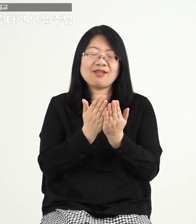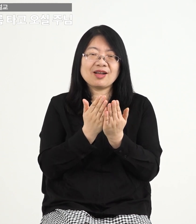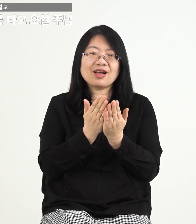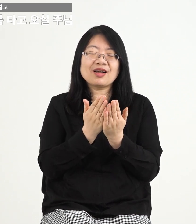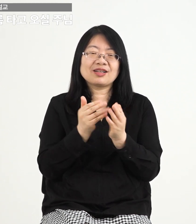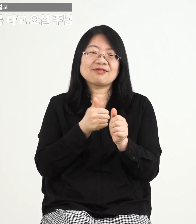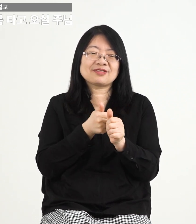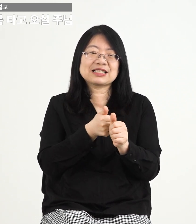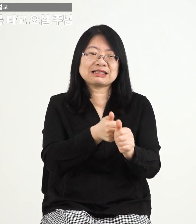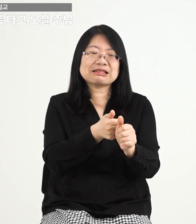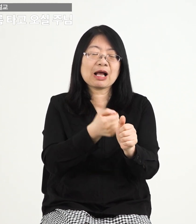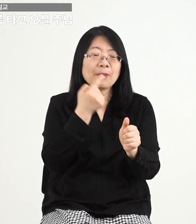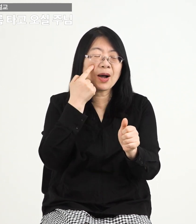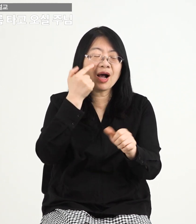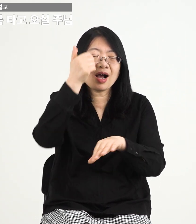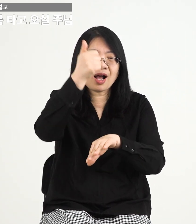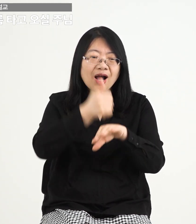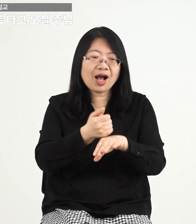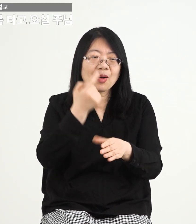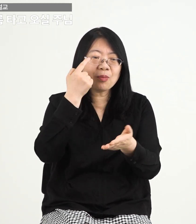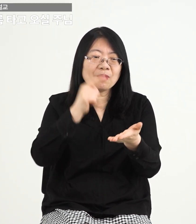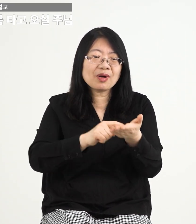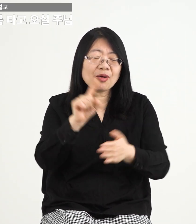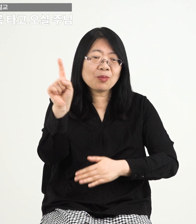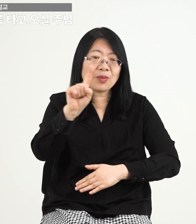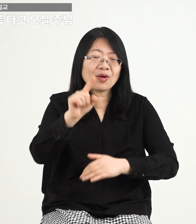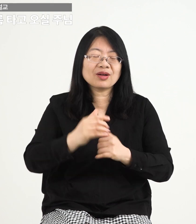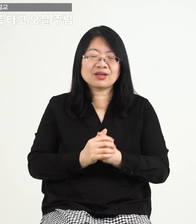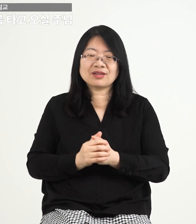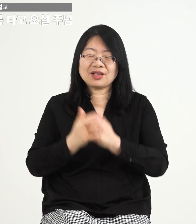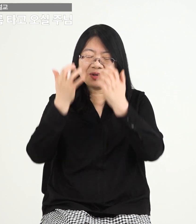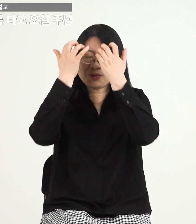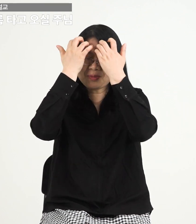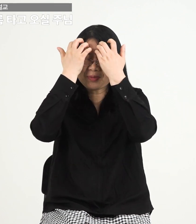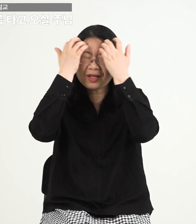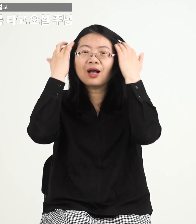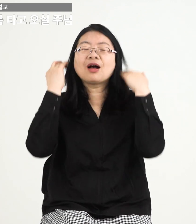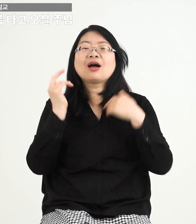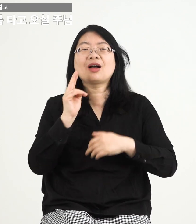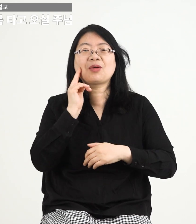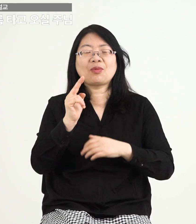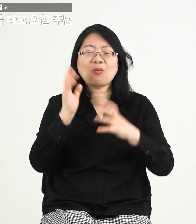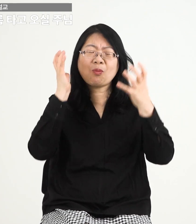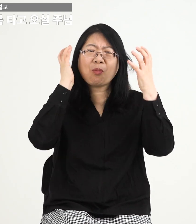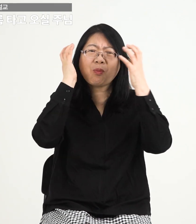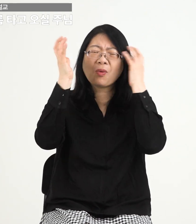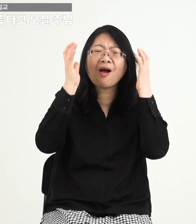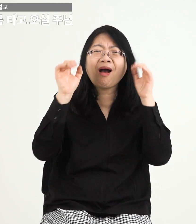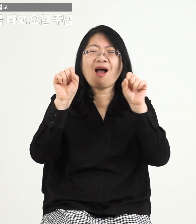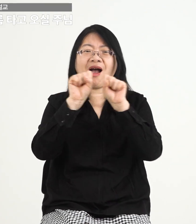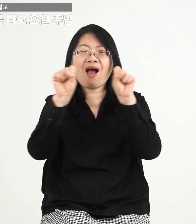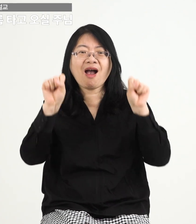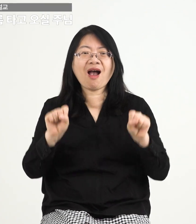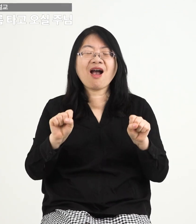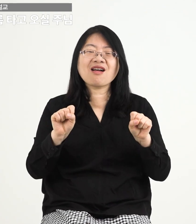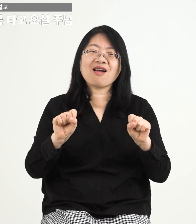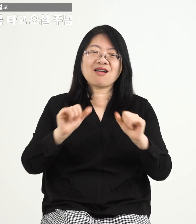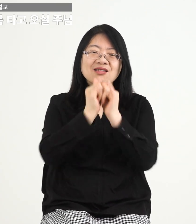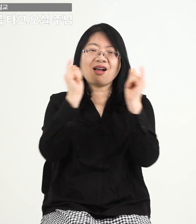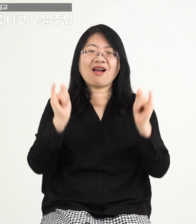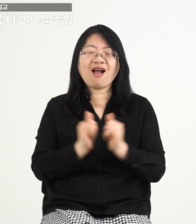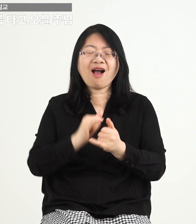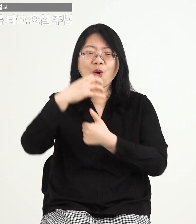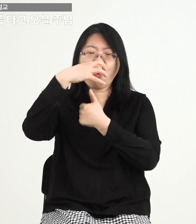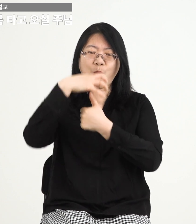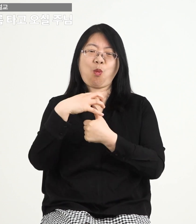보면 뭘 발견하냐 하면 그렇게 고난 가득하고 복잡한 시스템에서 압박